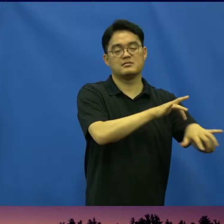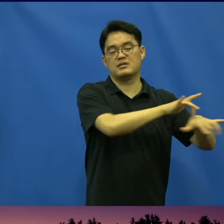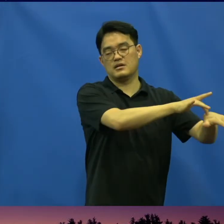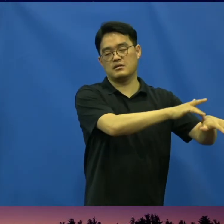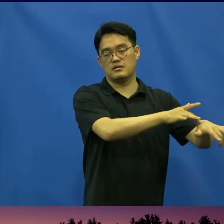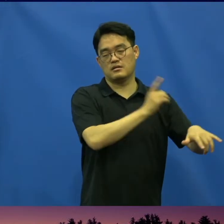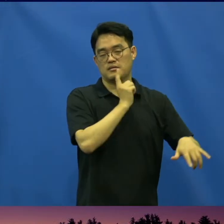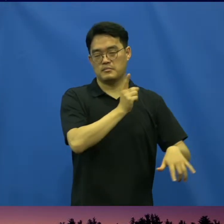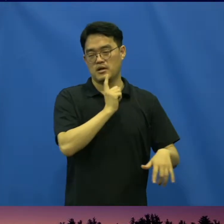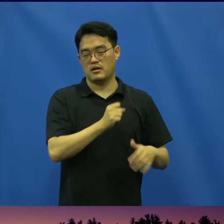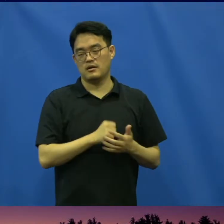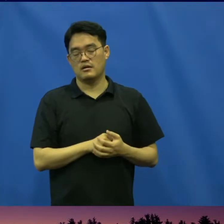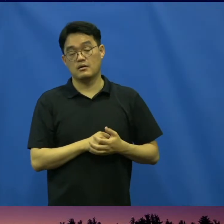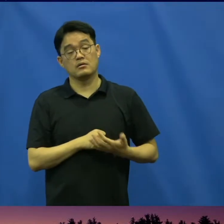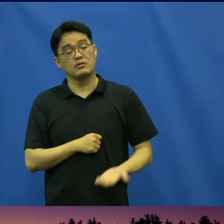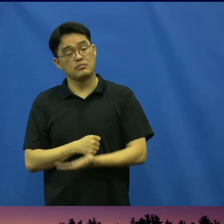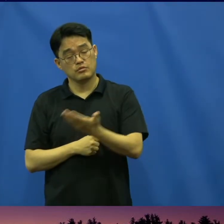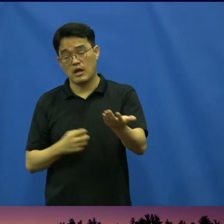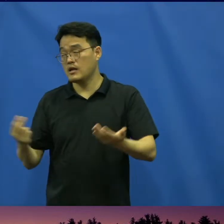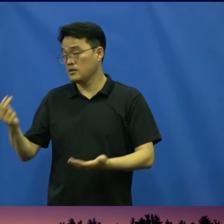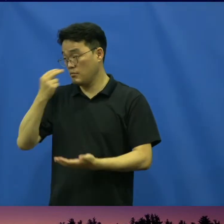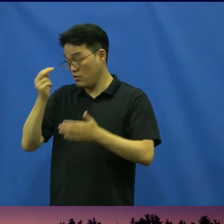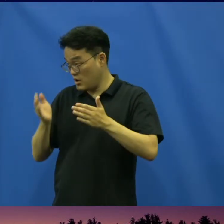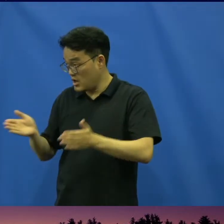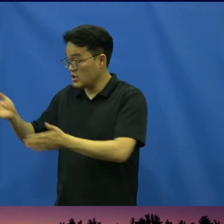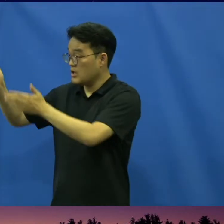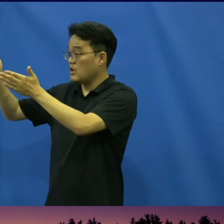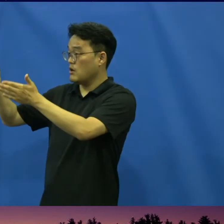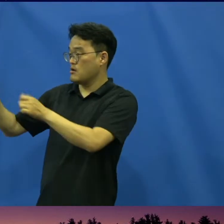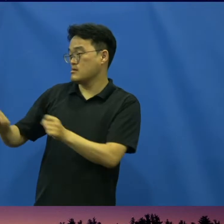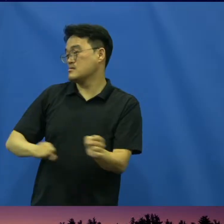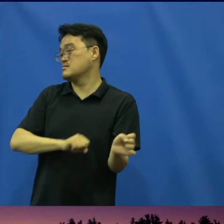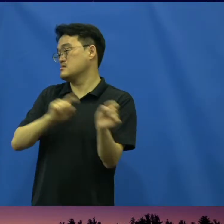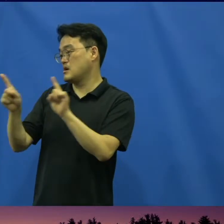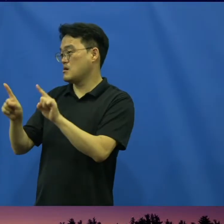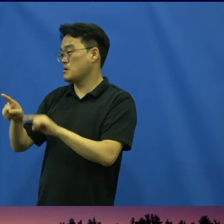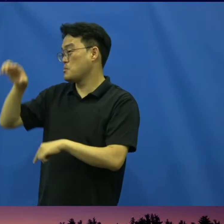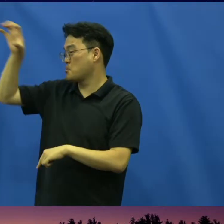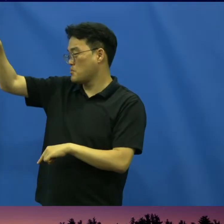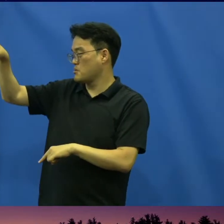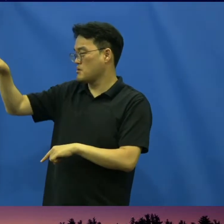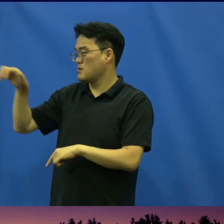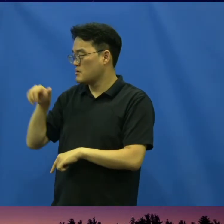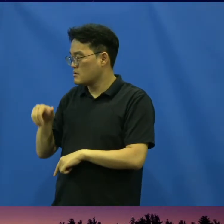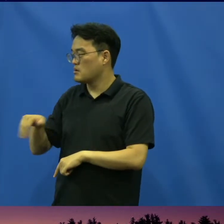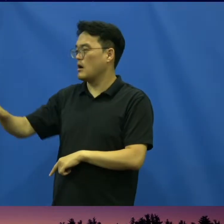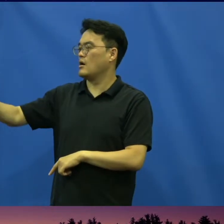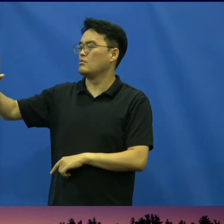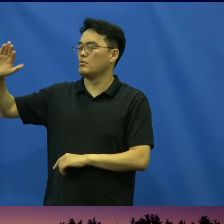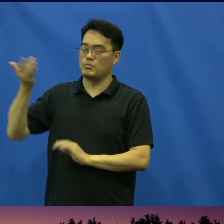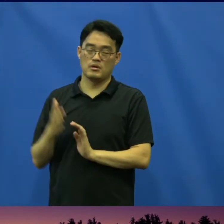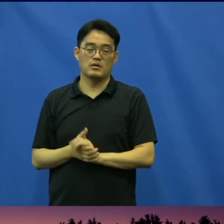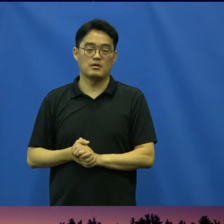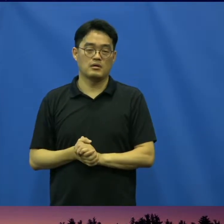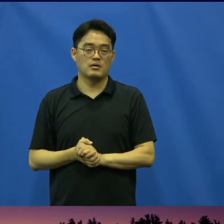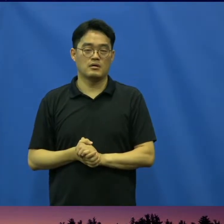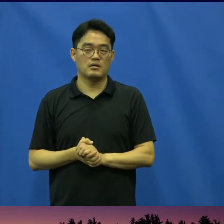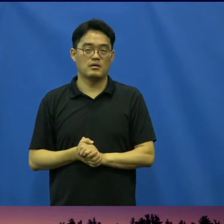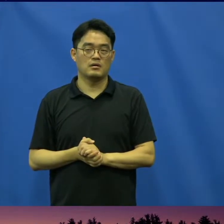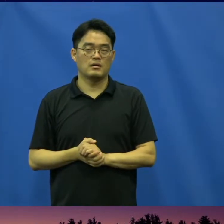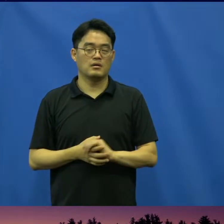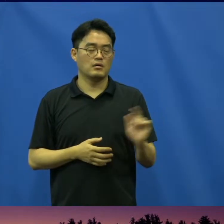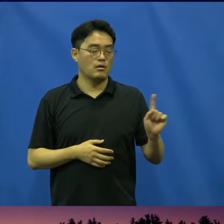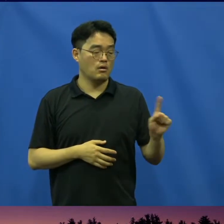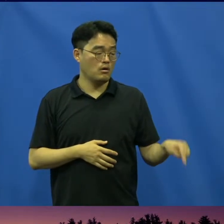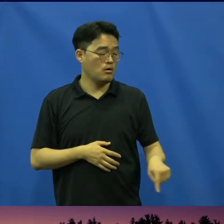생명의 길로 인도해야 돼요. 살리는 길로 인도한다면 그게 옳은 거예요. 어떤 사람은 맞는 말을 해요. 근데 문제는 그